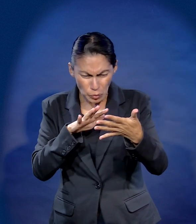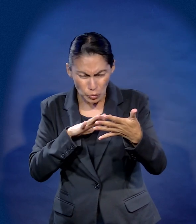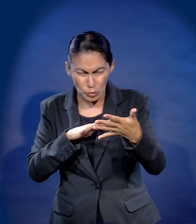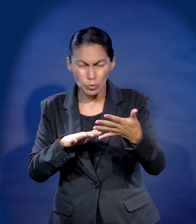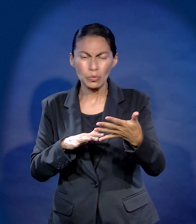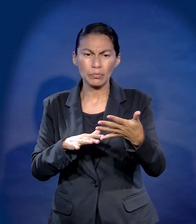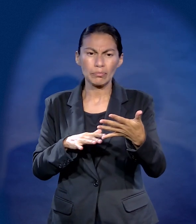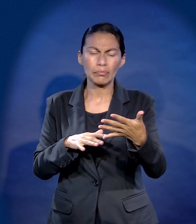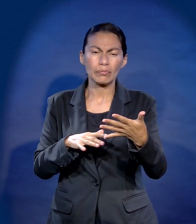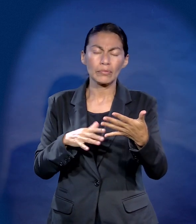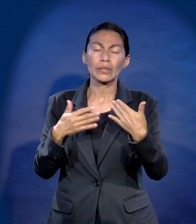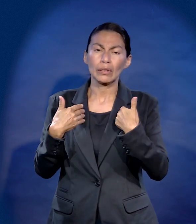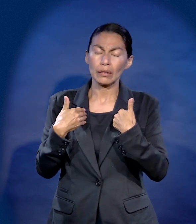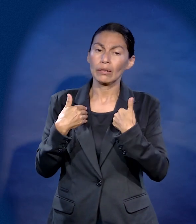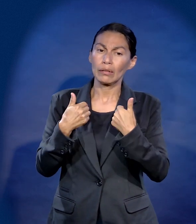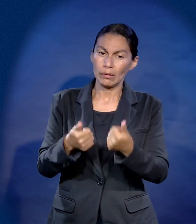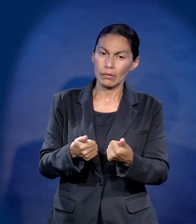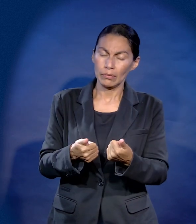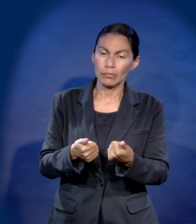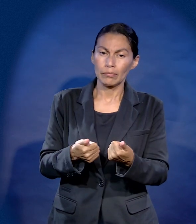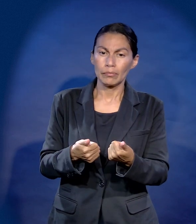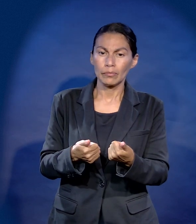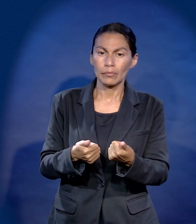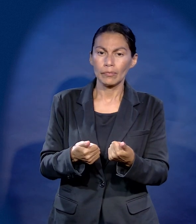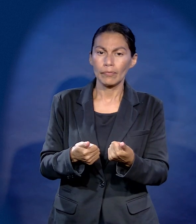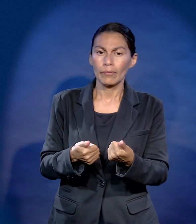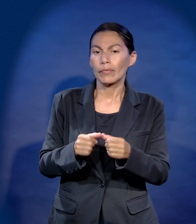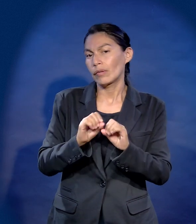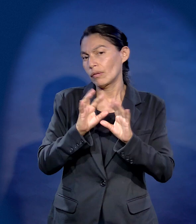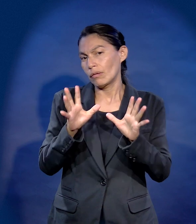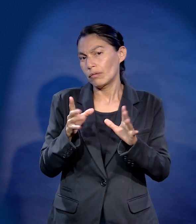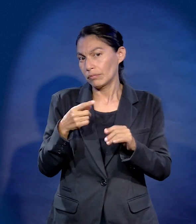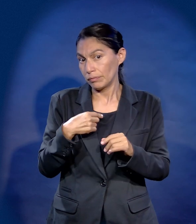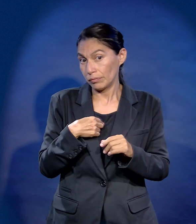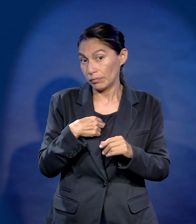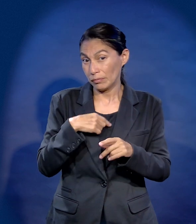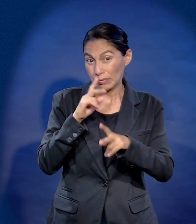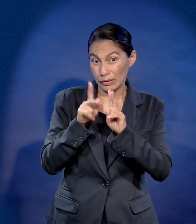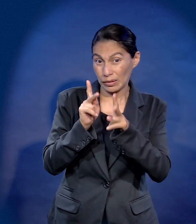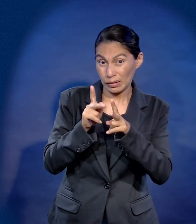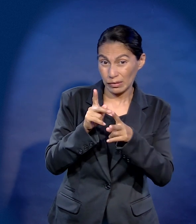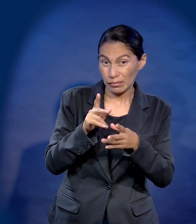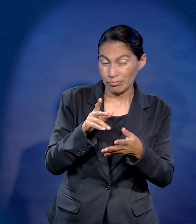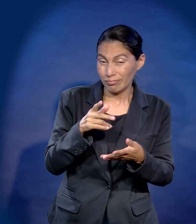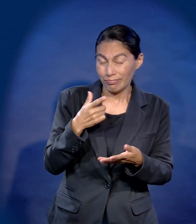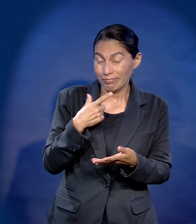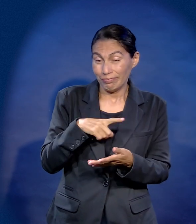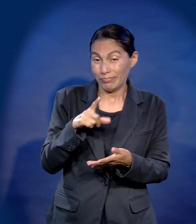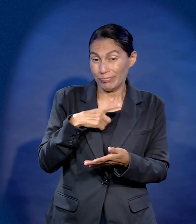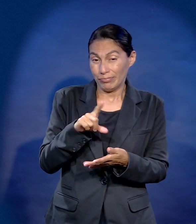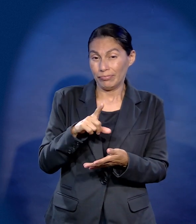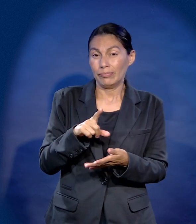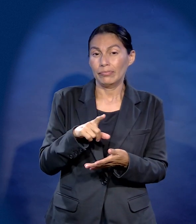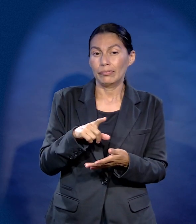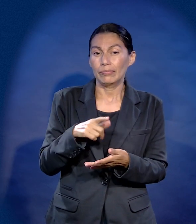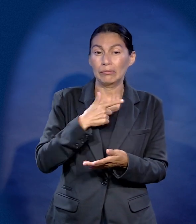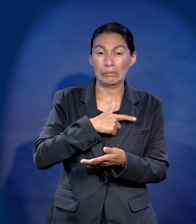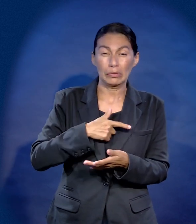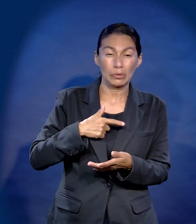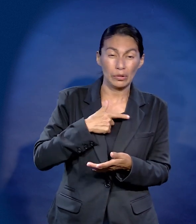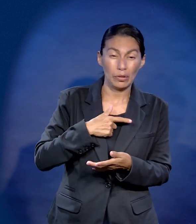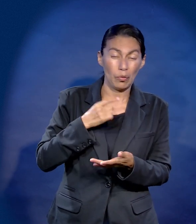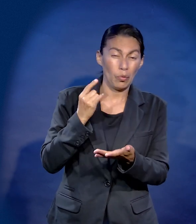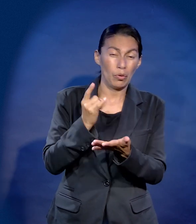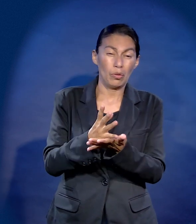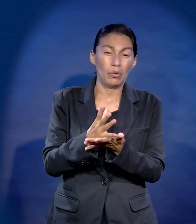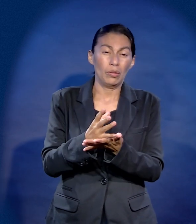ese accidente. Siempre me ha llamado la atención y se me hace digno de considerar. Por supuesto, yo casi no me gusta contar esto porque me